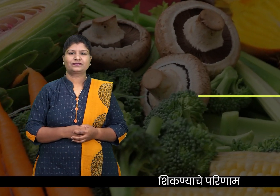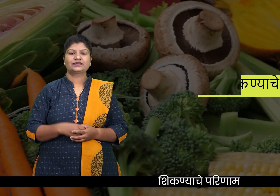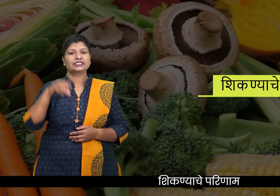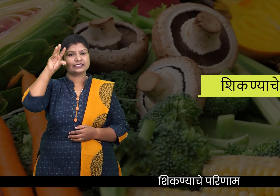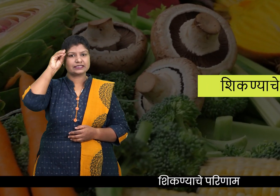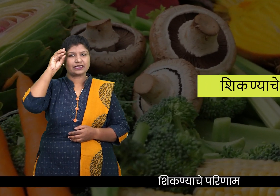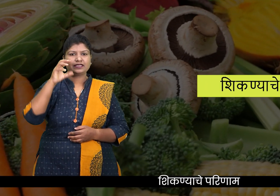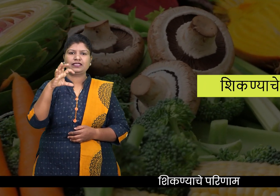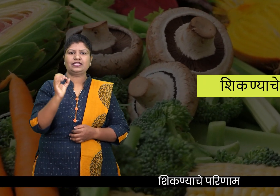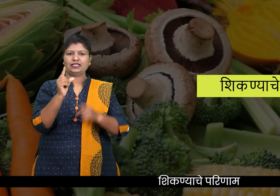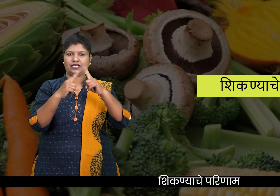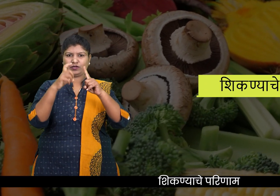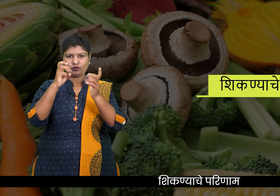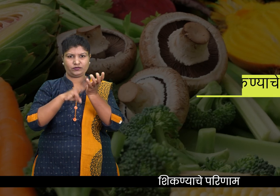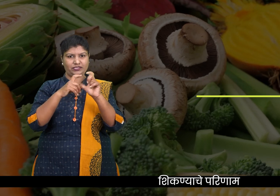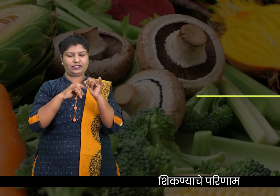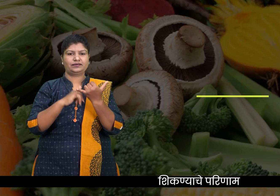शिकण्याचे परिणाम.